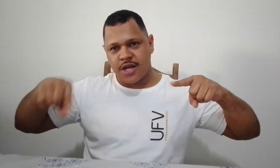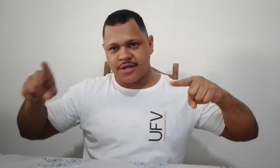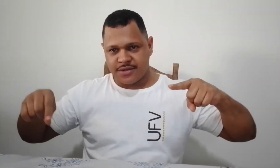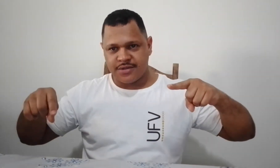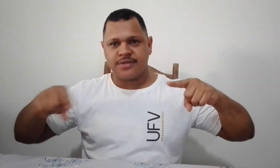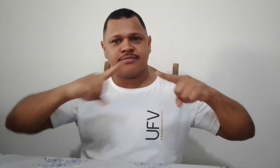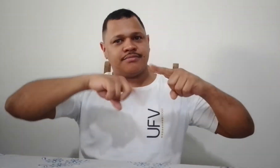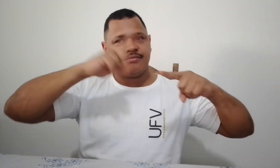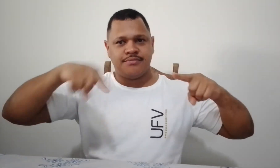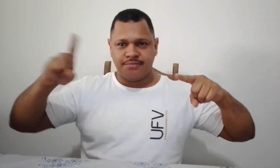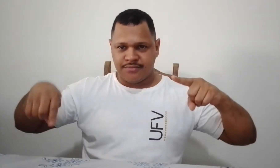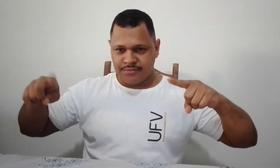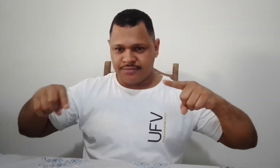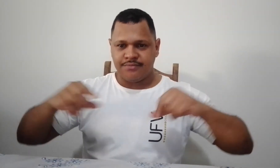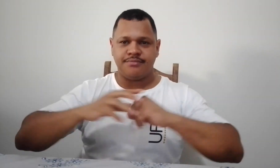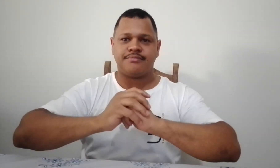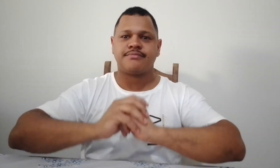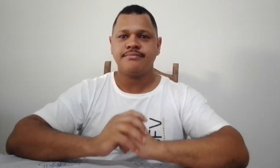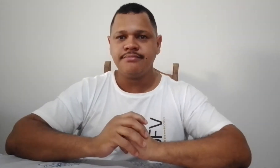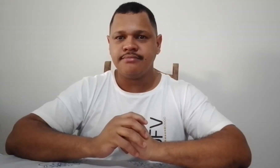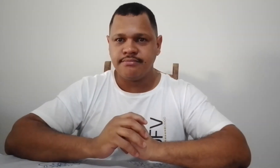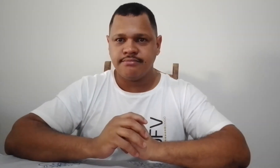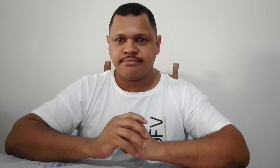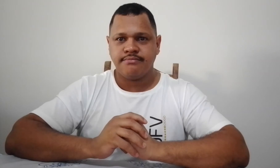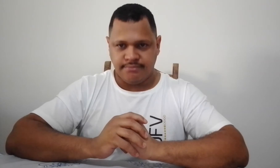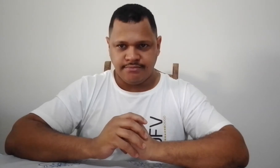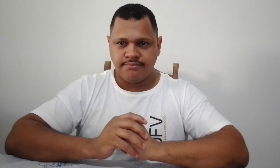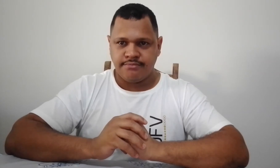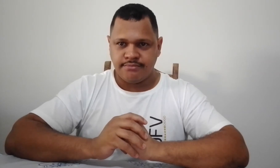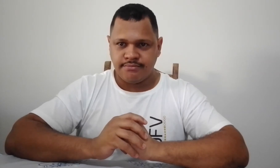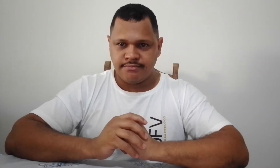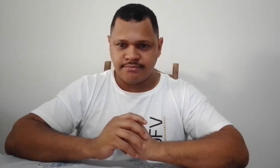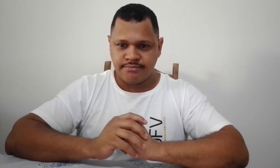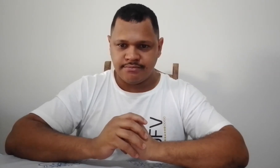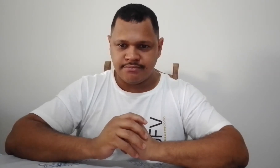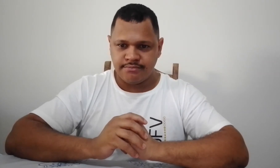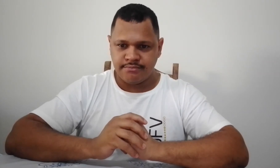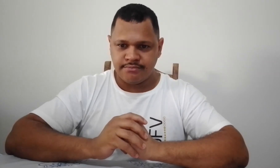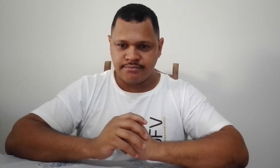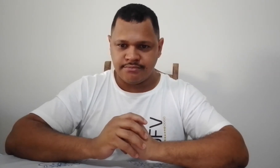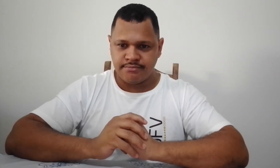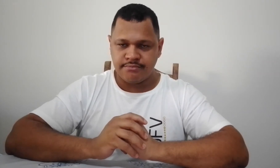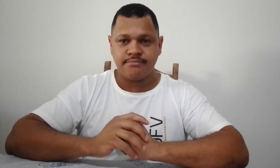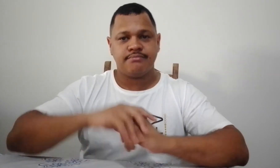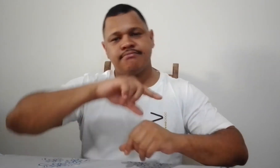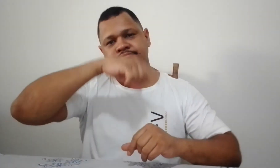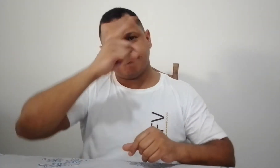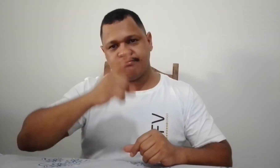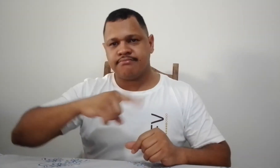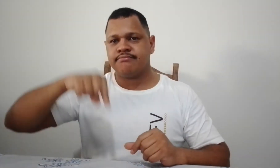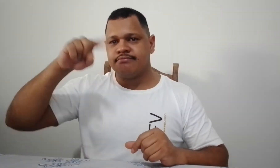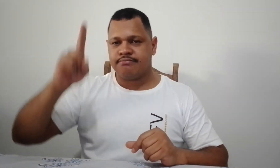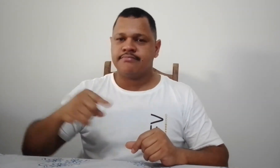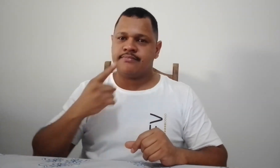oscilante, já que ora o fluxo magnético aumenta, ora diminui. Portanto, a corrente gerada é uma corrente